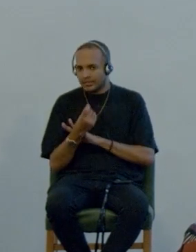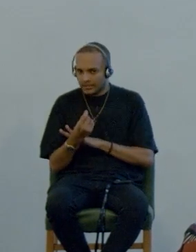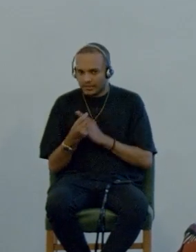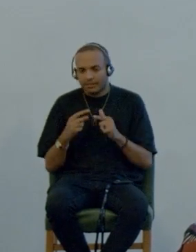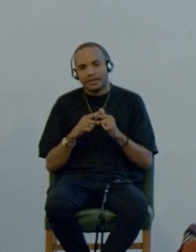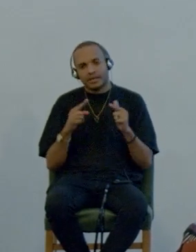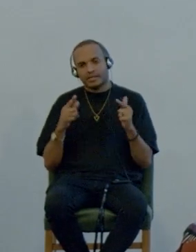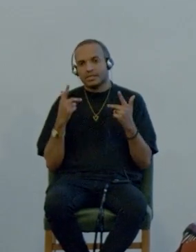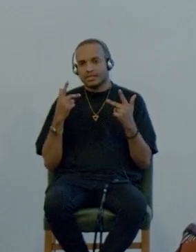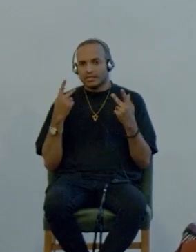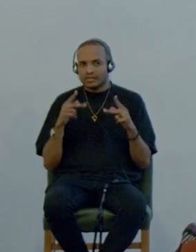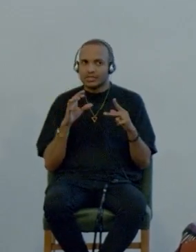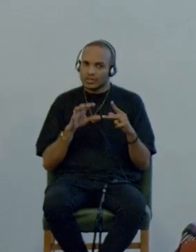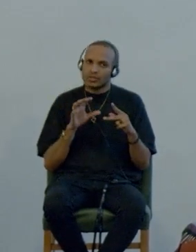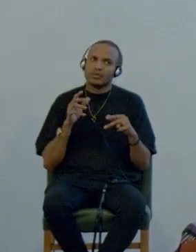terra forma,